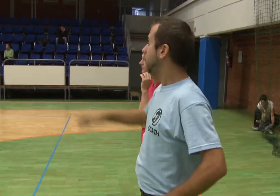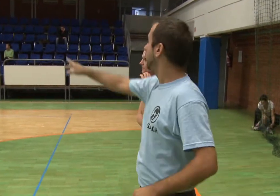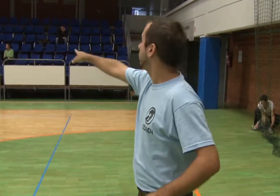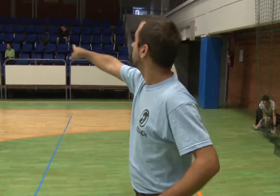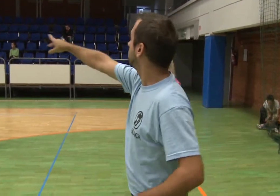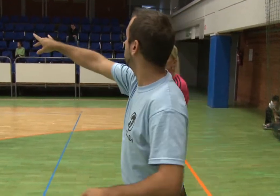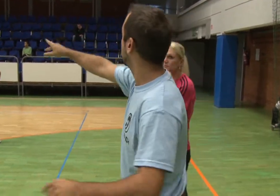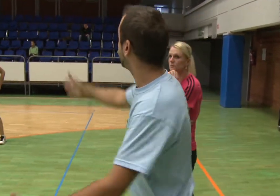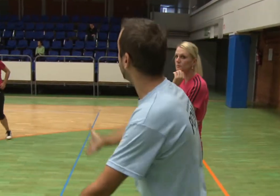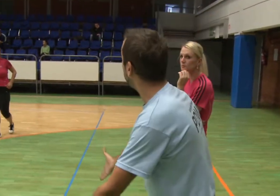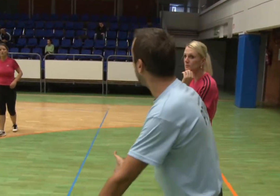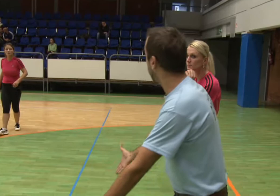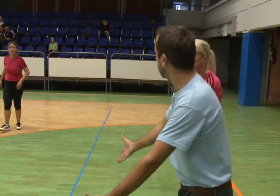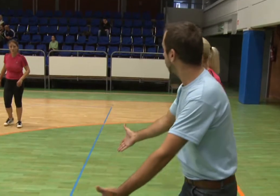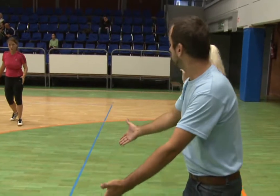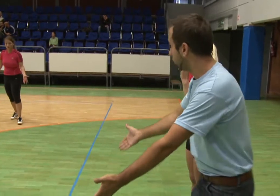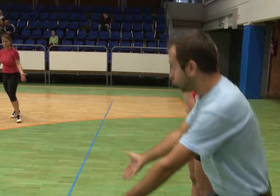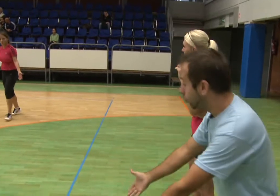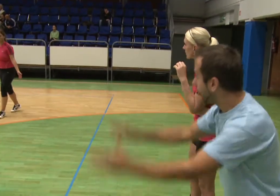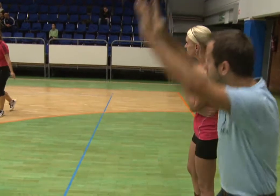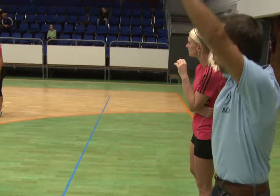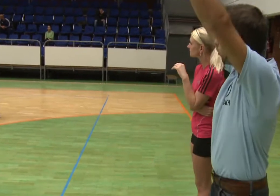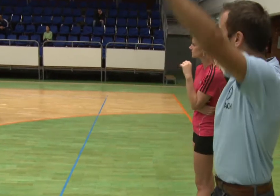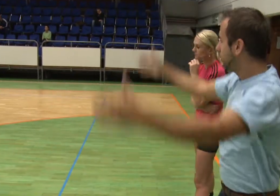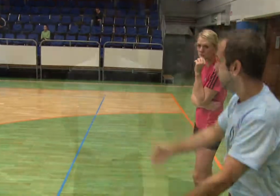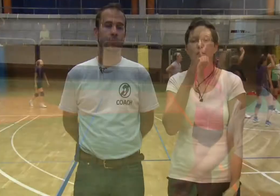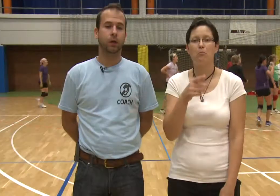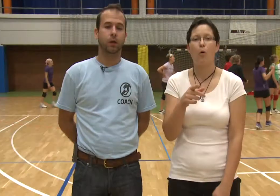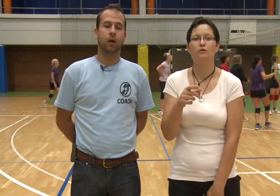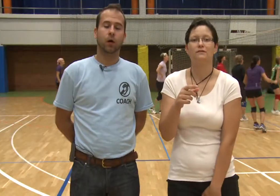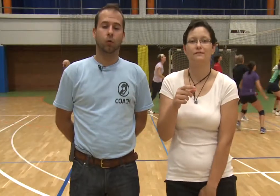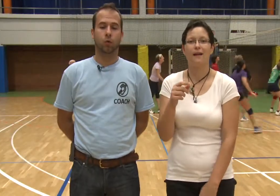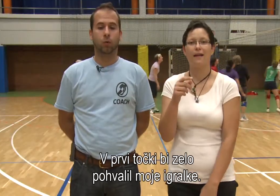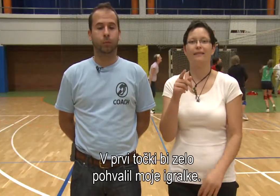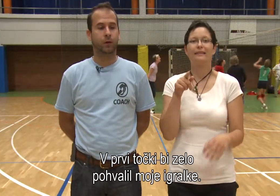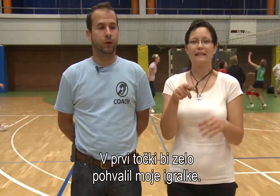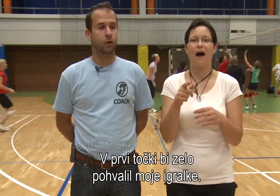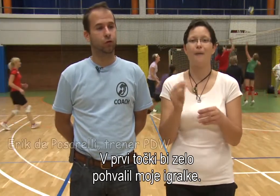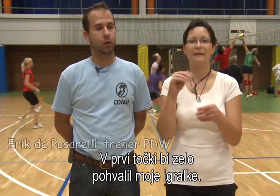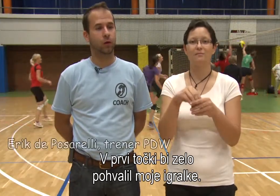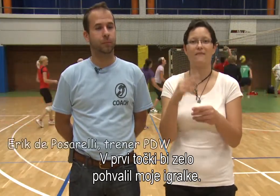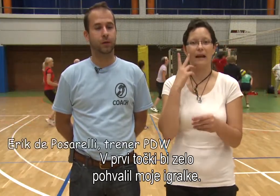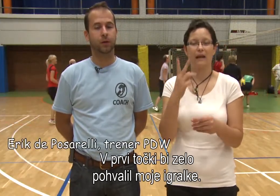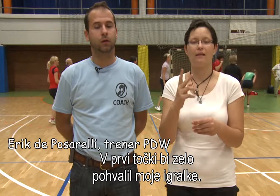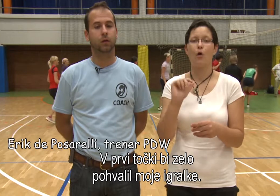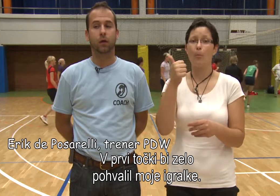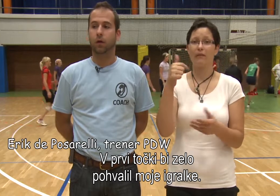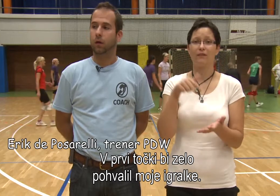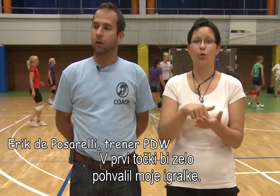In ti čuvaj blok. Čuvaj blok. V prvi točki bi